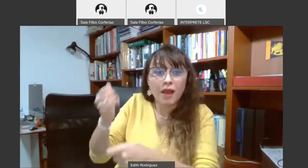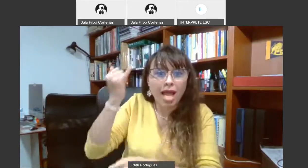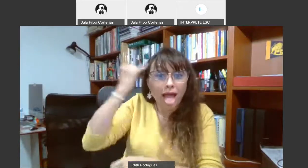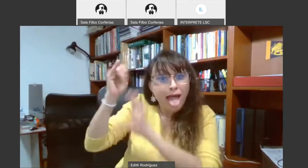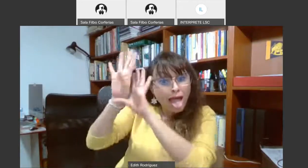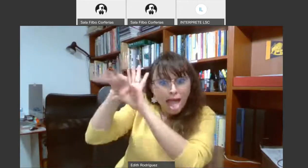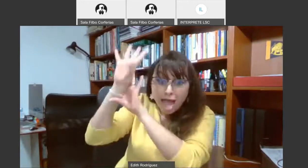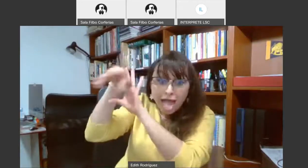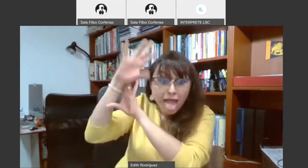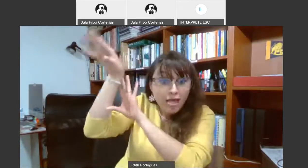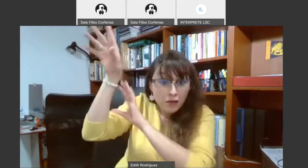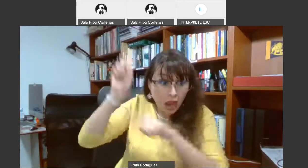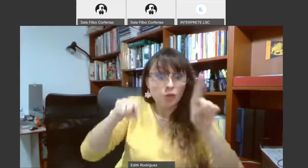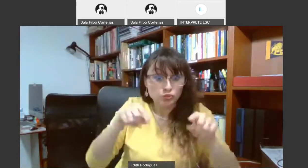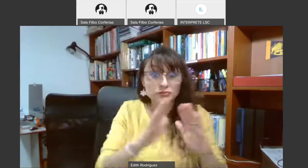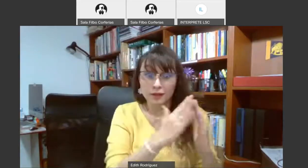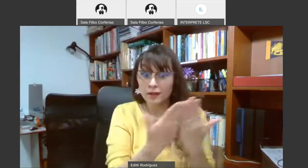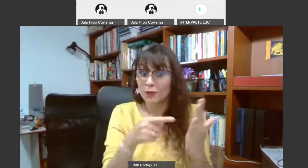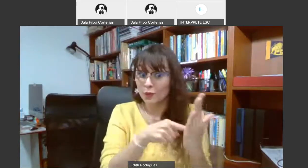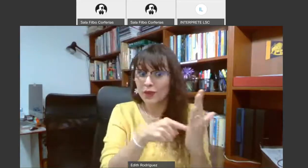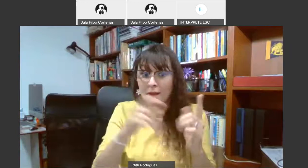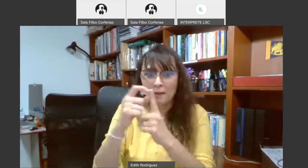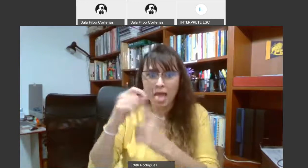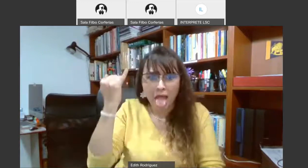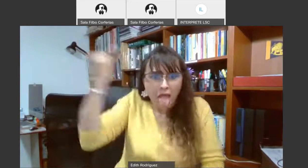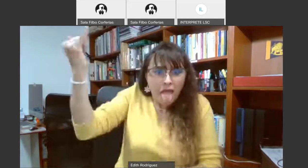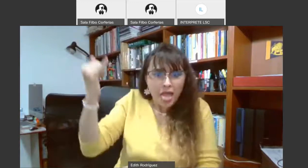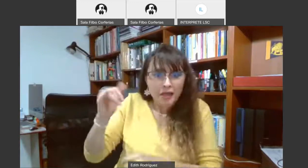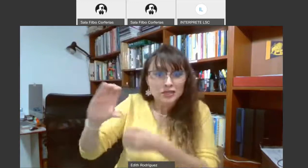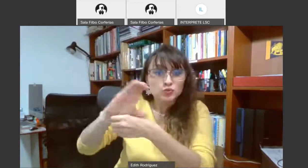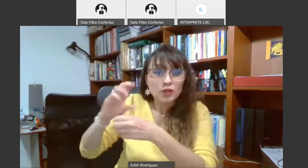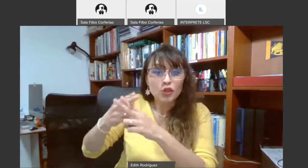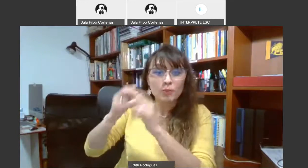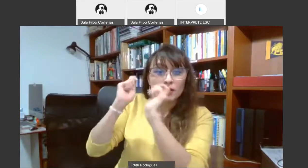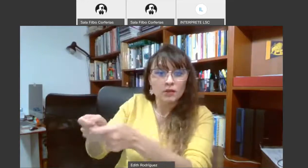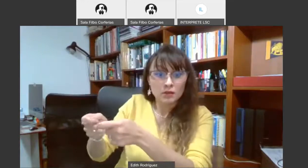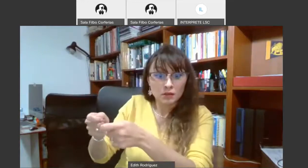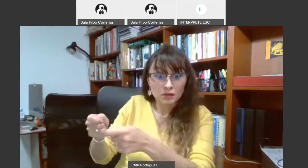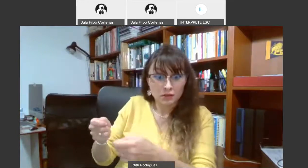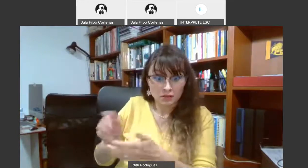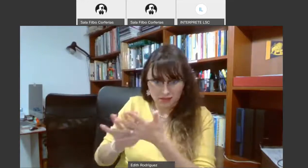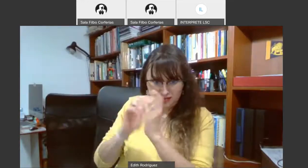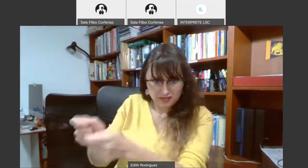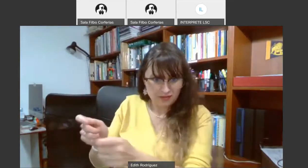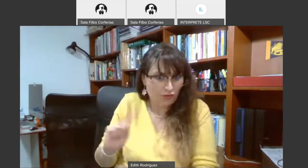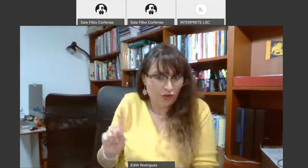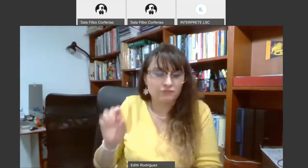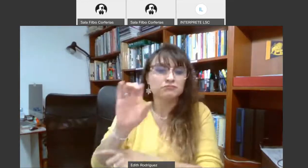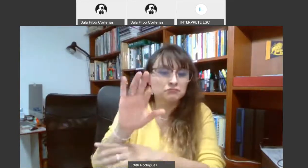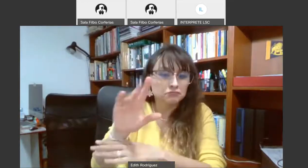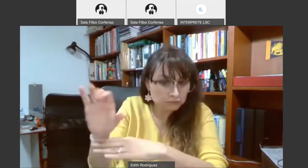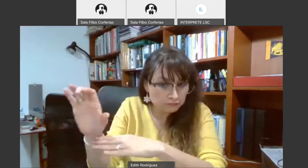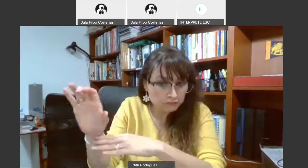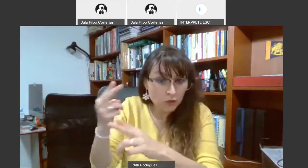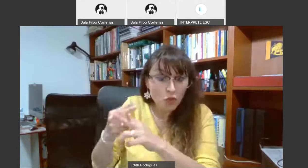Por ejemplo, si sale la palabra ciudadano en alguno de los cuentos de fantasía,